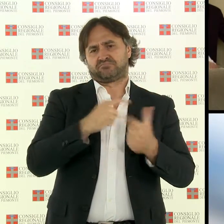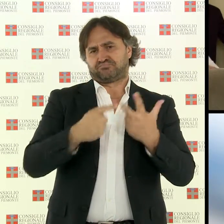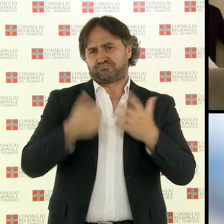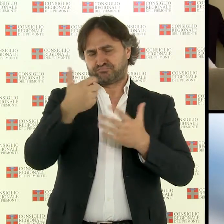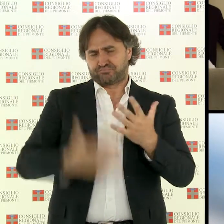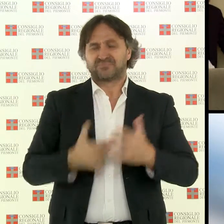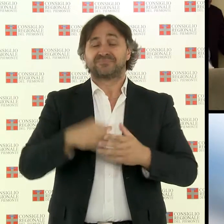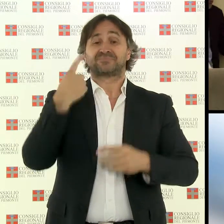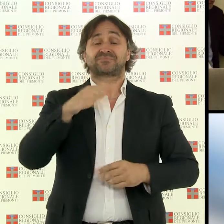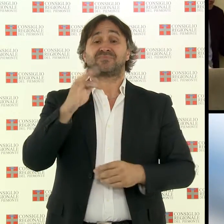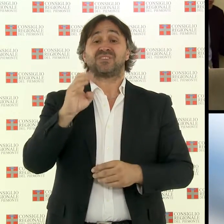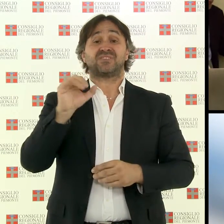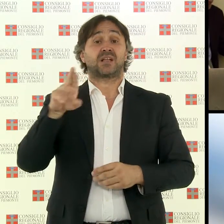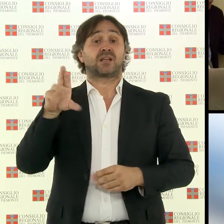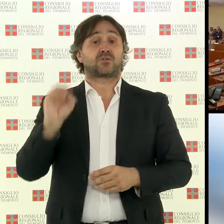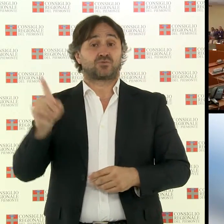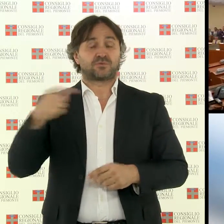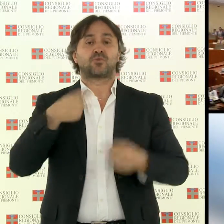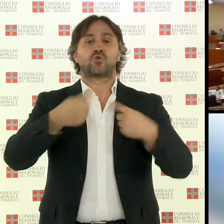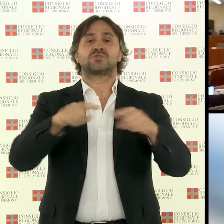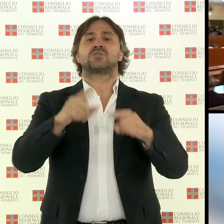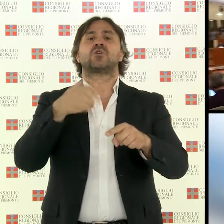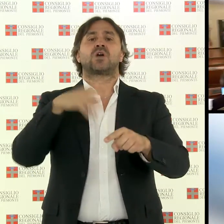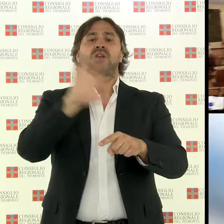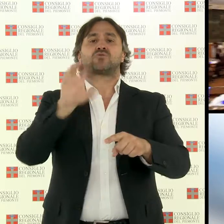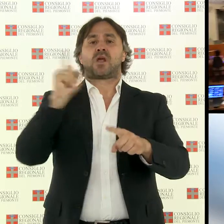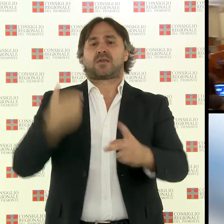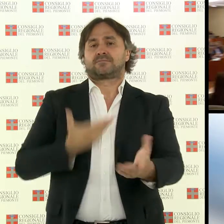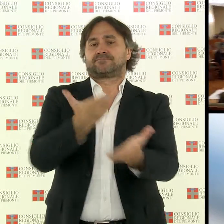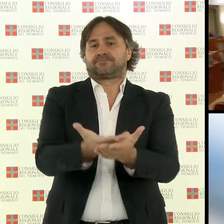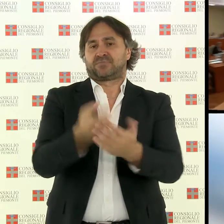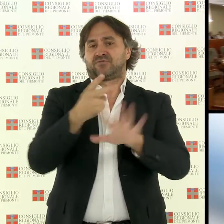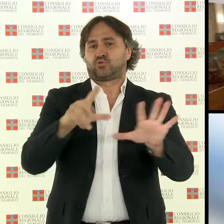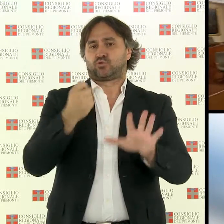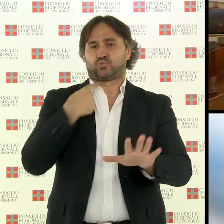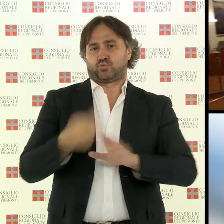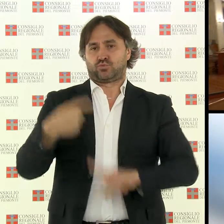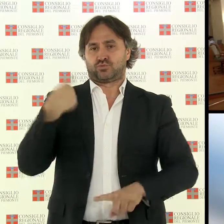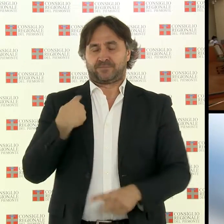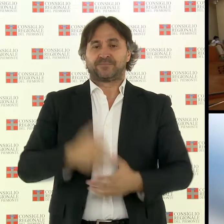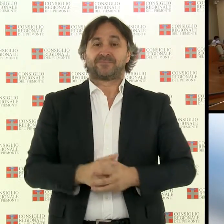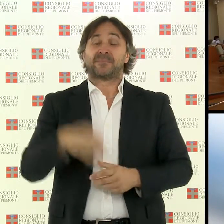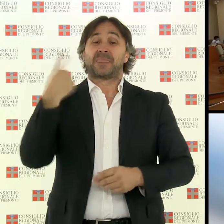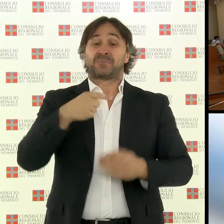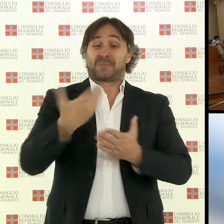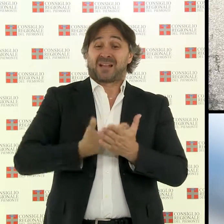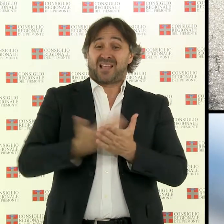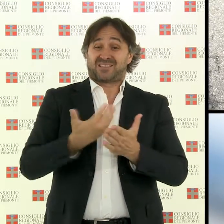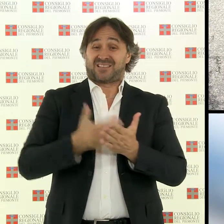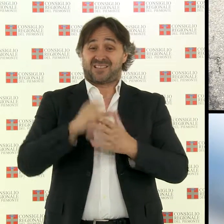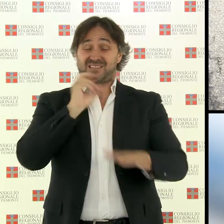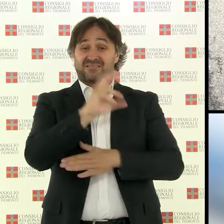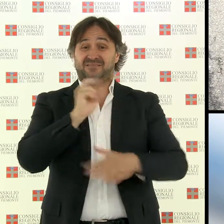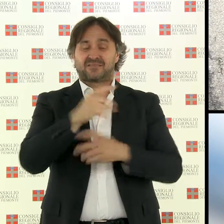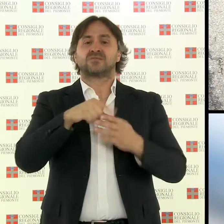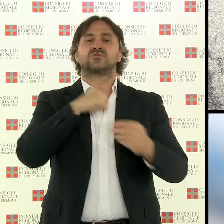dell'avvocato Augusto Fierro presentata al Consiglio regionale nella seduta del 28 giugno. Il maggior numero delle pratiche ha riguardato il settore